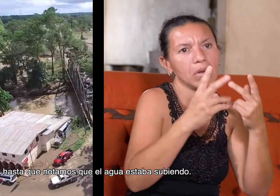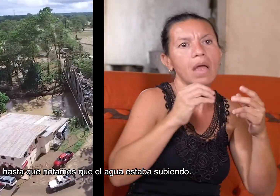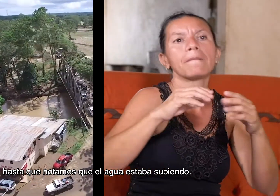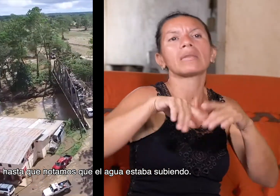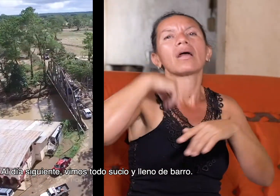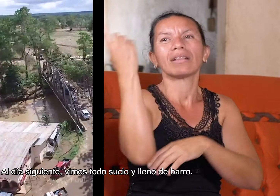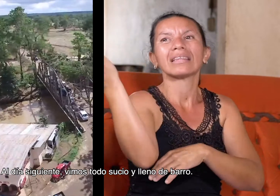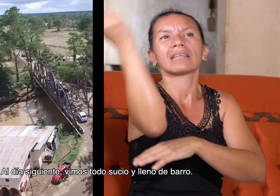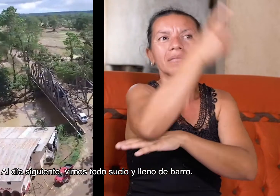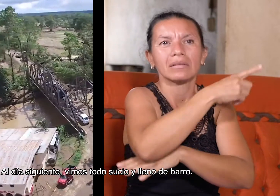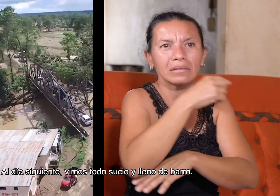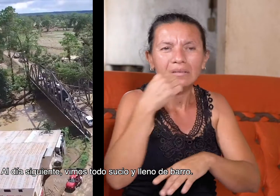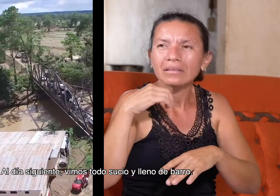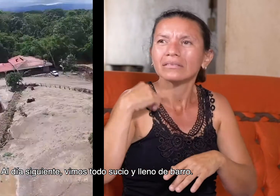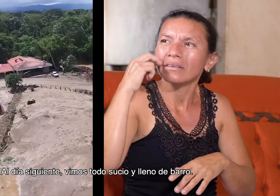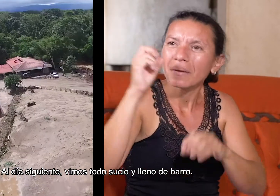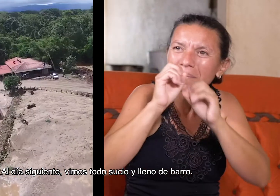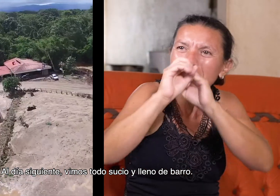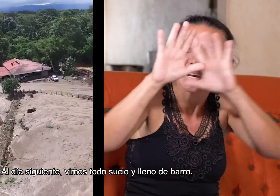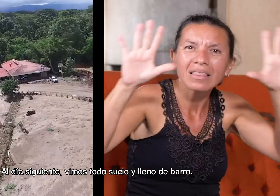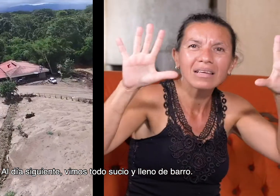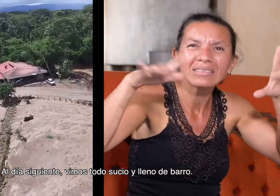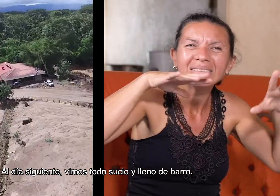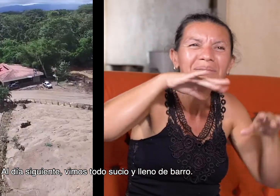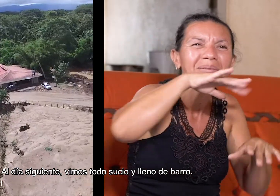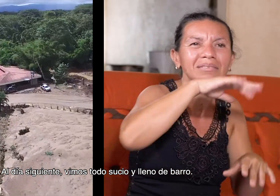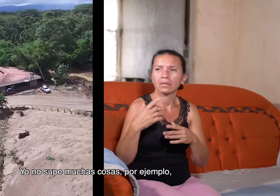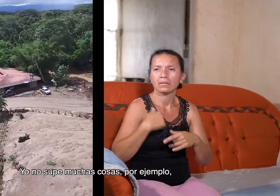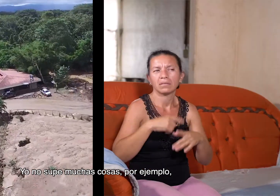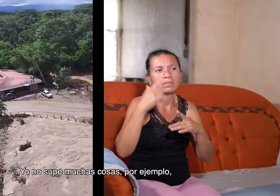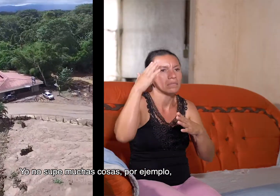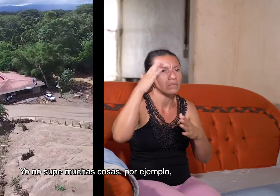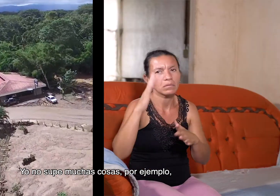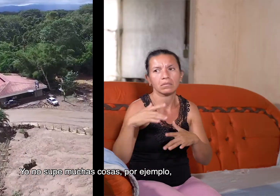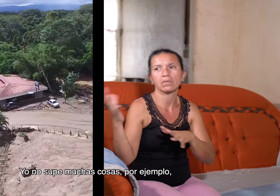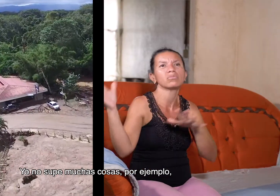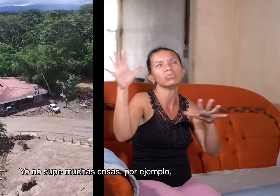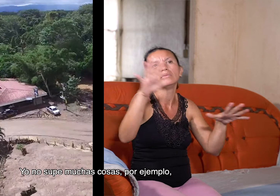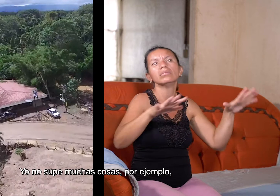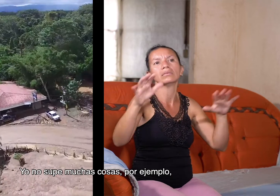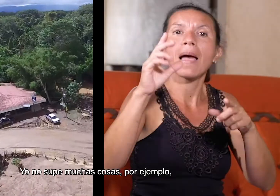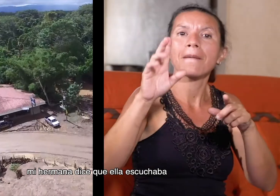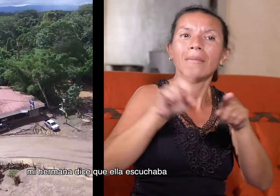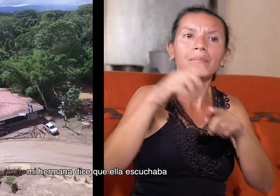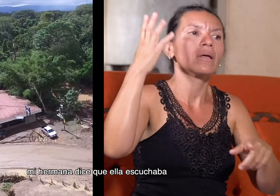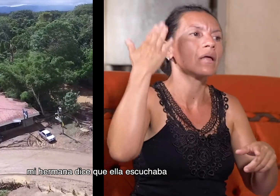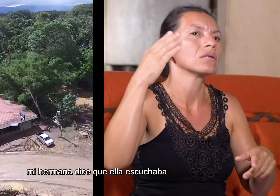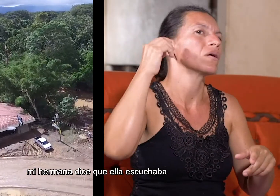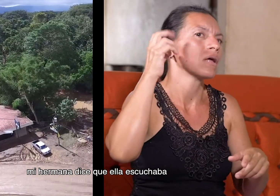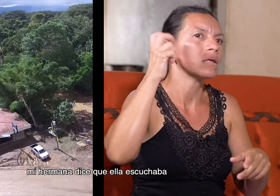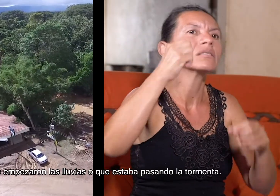Al día siguiente, vimos todo sucio y lleno de barro. Yo no supe muchas cosas. Por ejemplo, mi hermana dice que